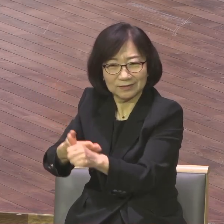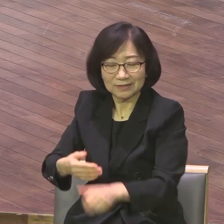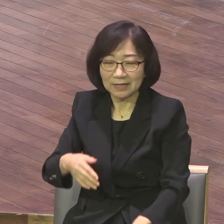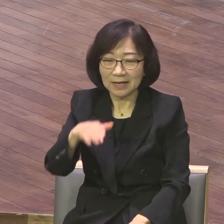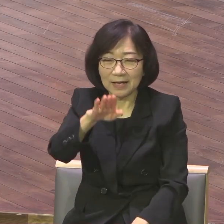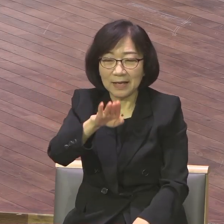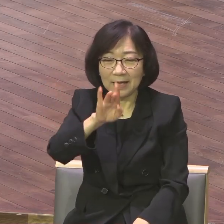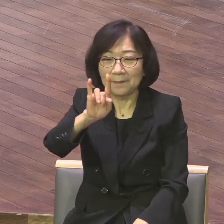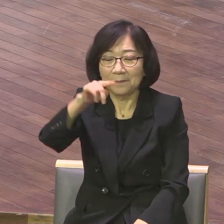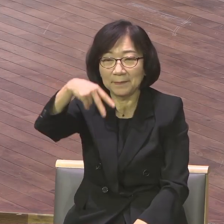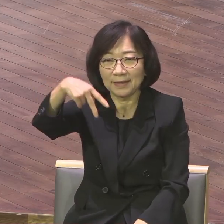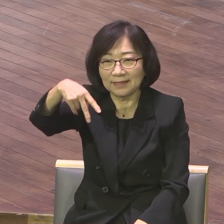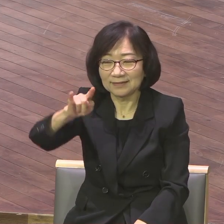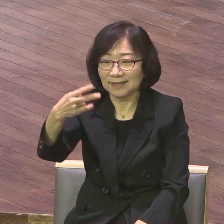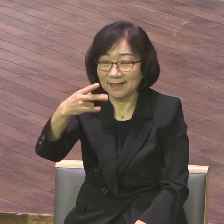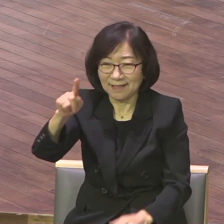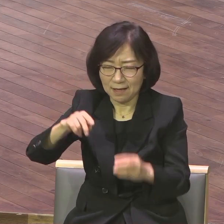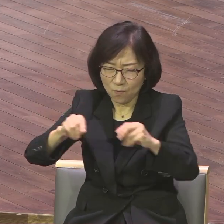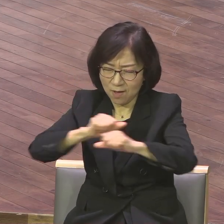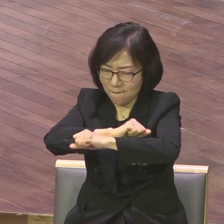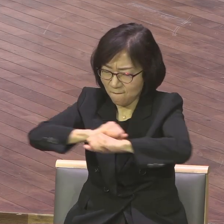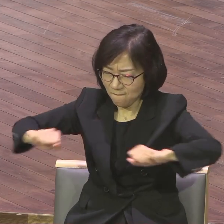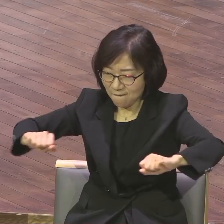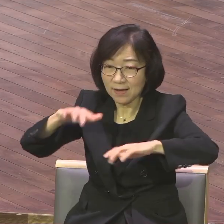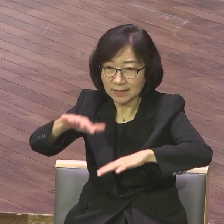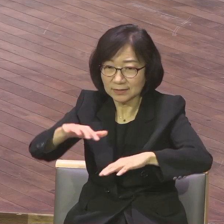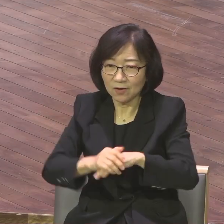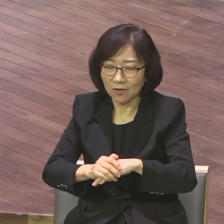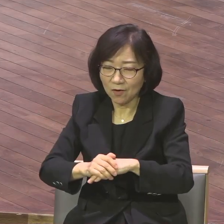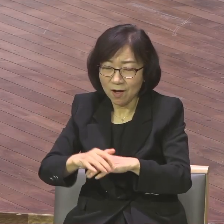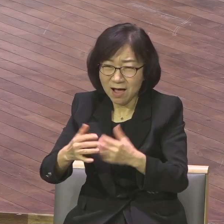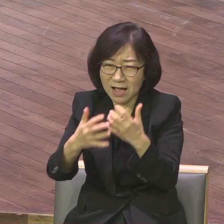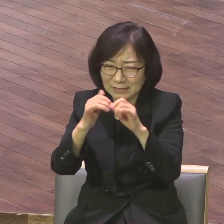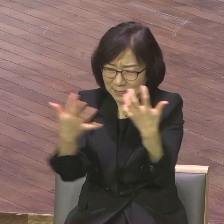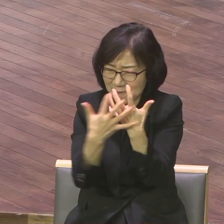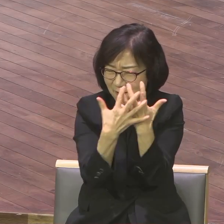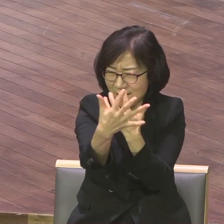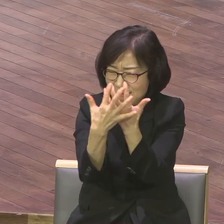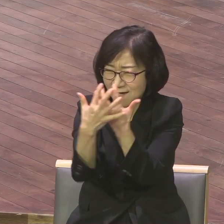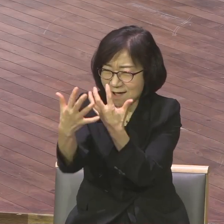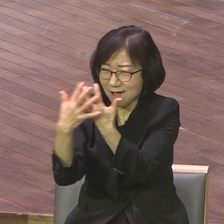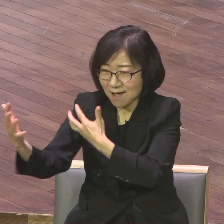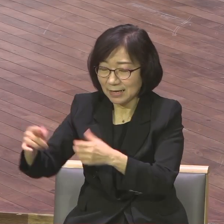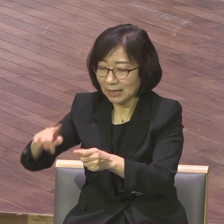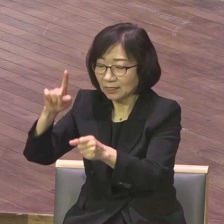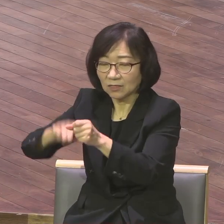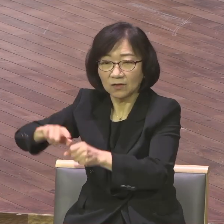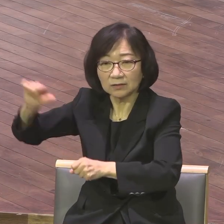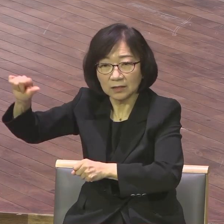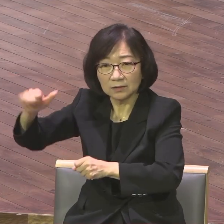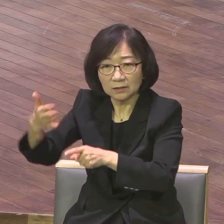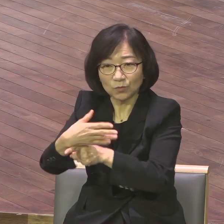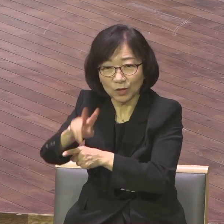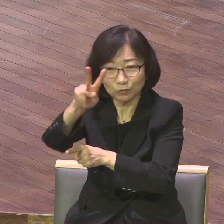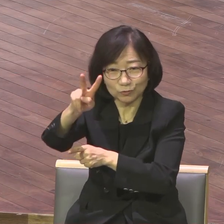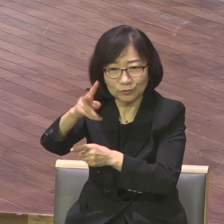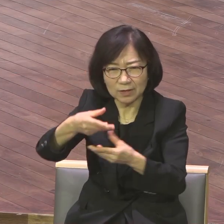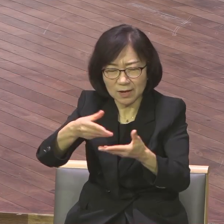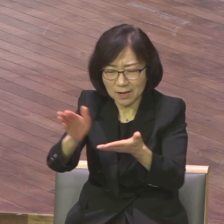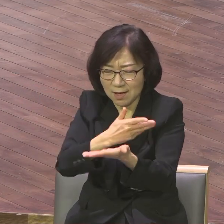광야에서 수많은 사람들에게 오병이의 기적을 그렇게 베푸신 것은 성만찬이